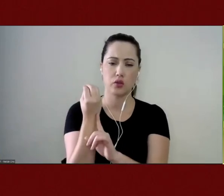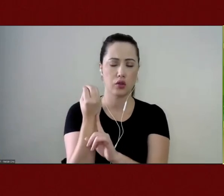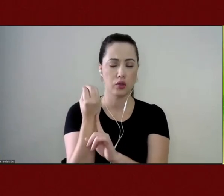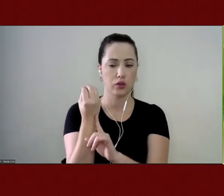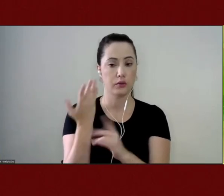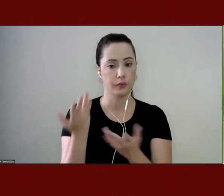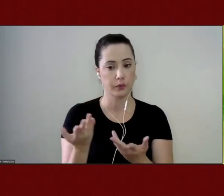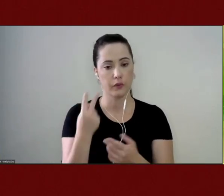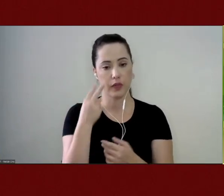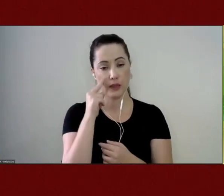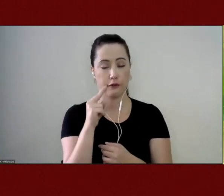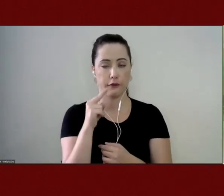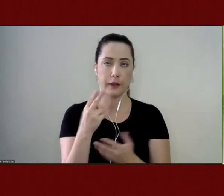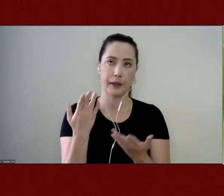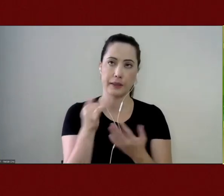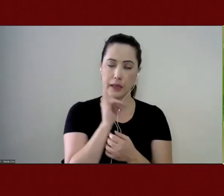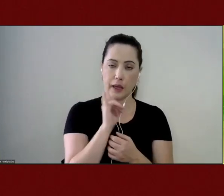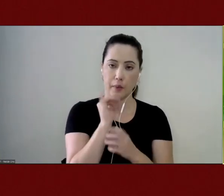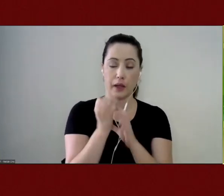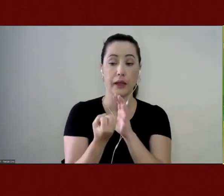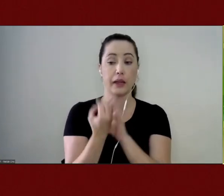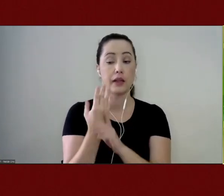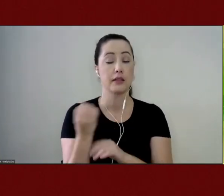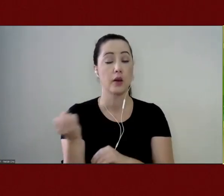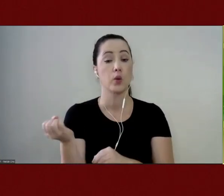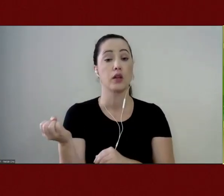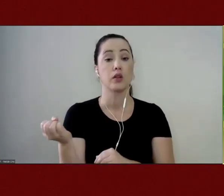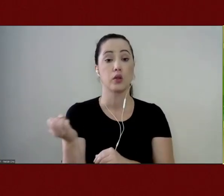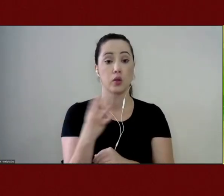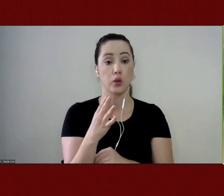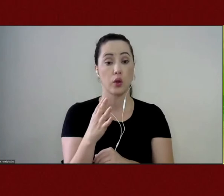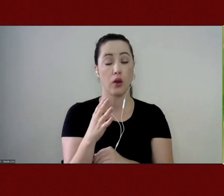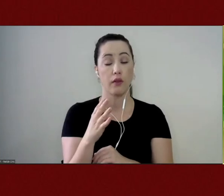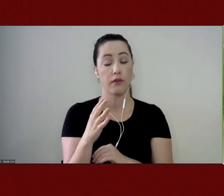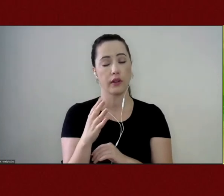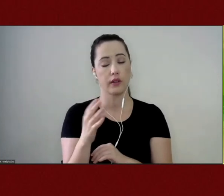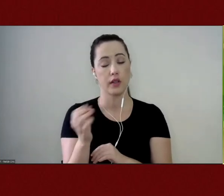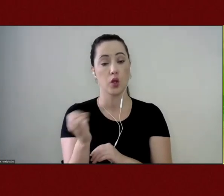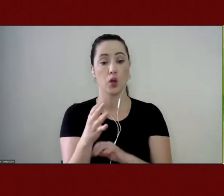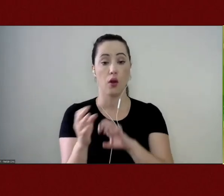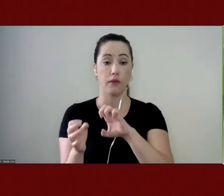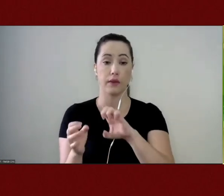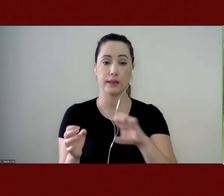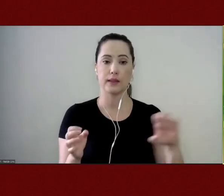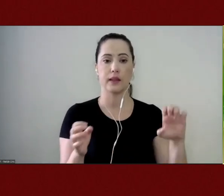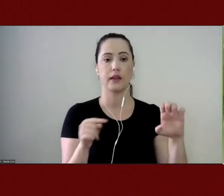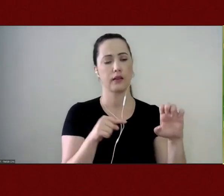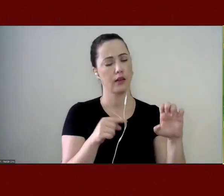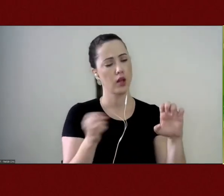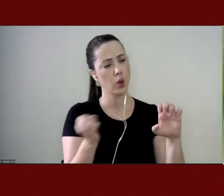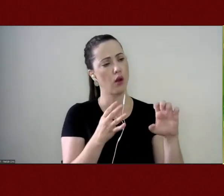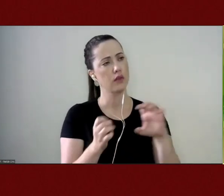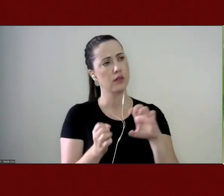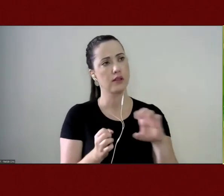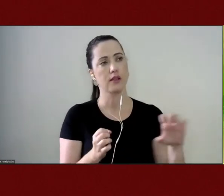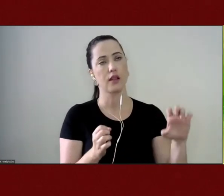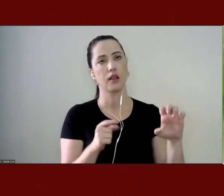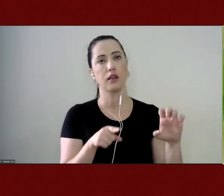Nova Esquerda, no final dos anos 70, também fez emergir uma forte crítica